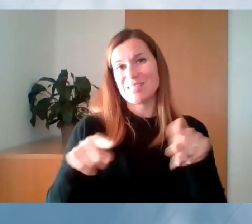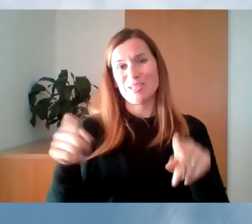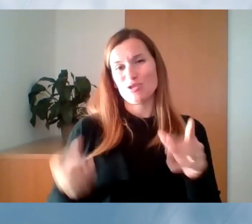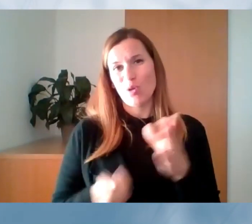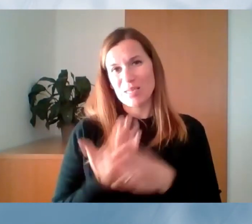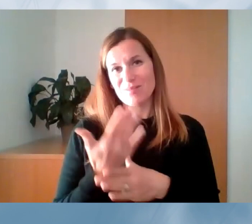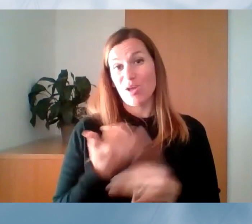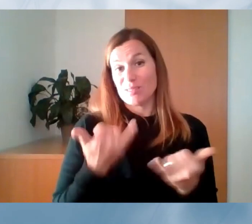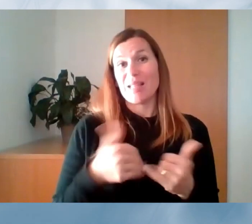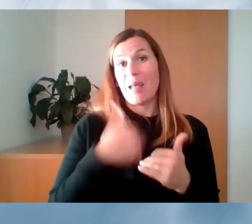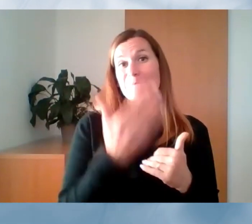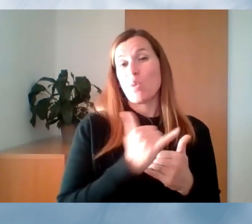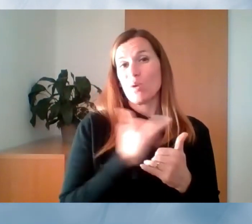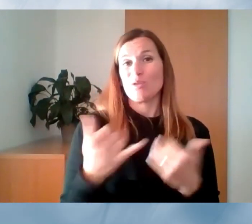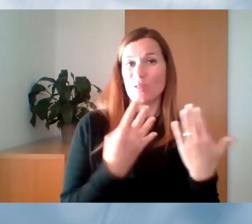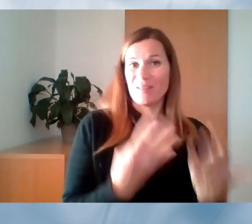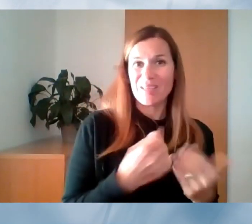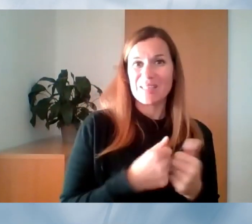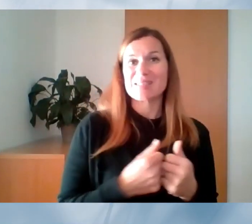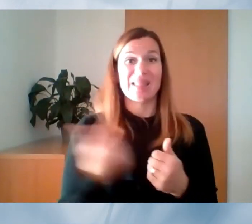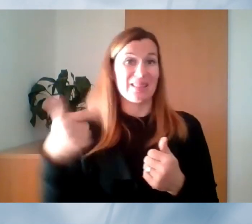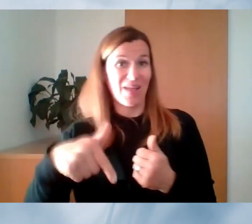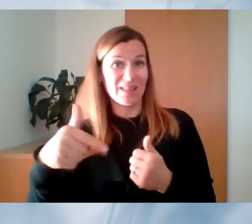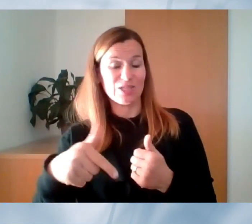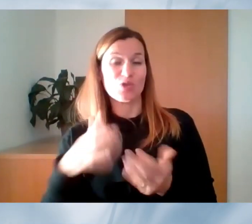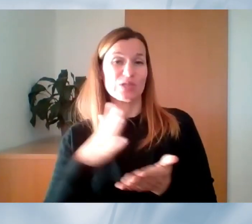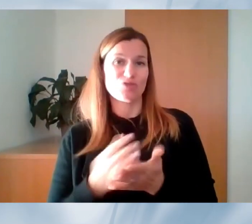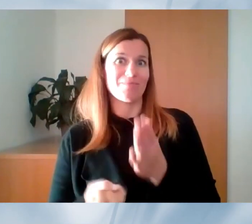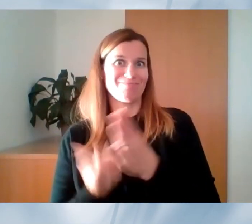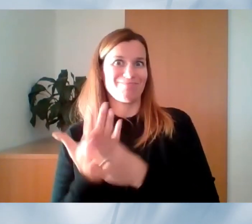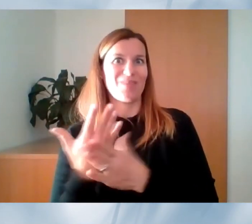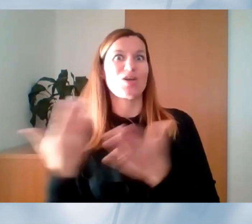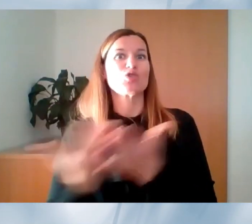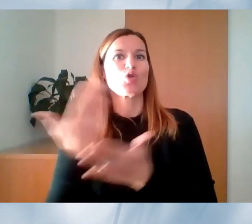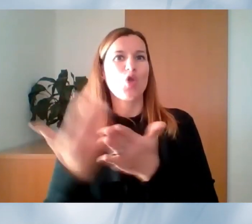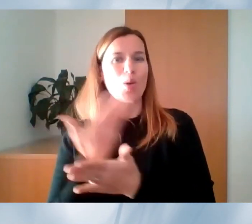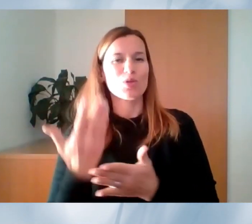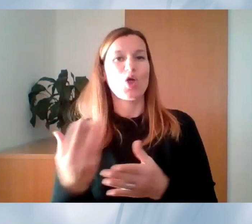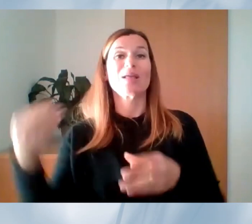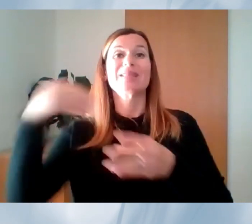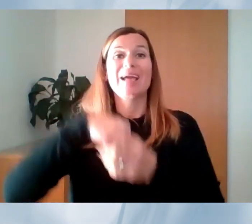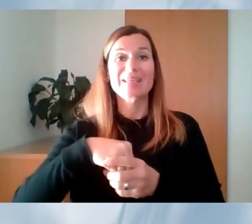različno razvijala, zdaj po letu 90, po 2000 se razvija v sodobno,